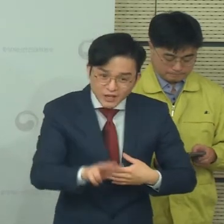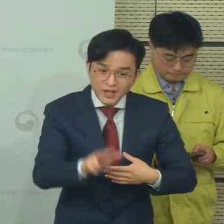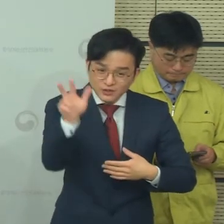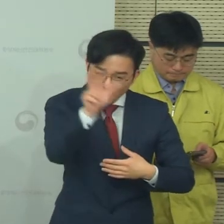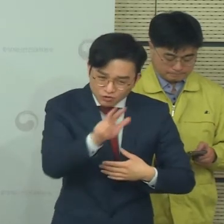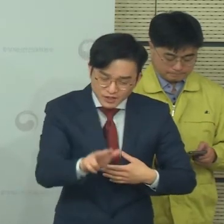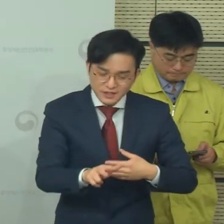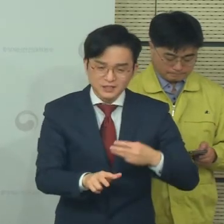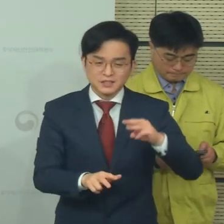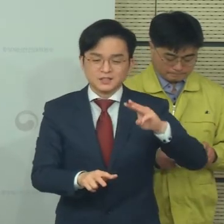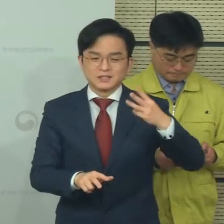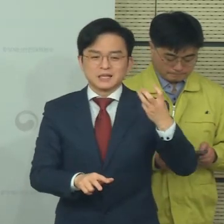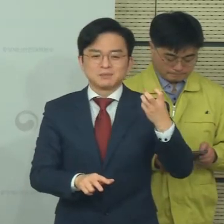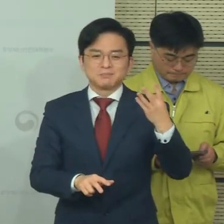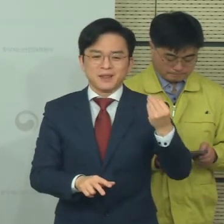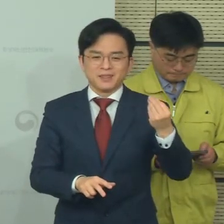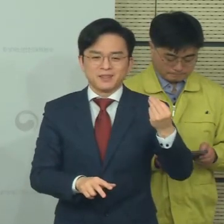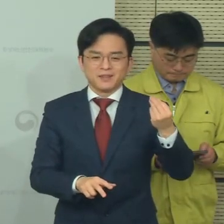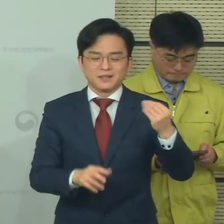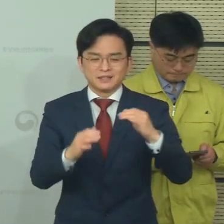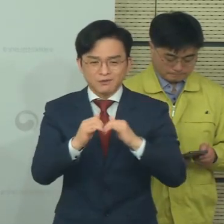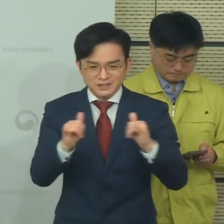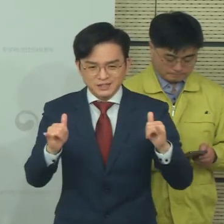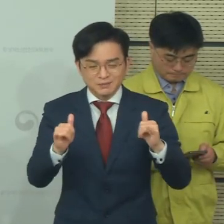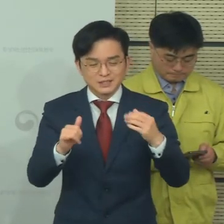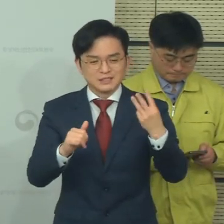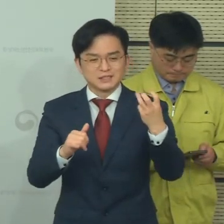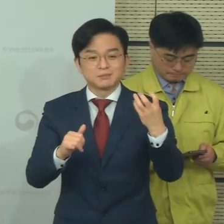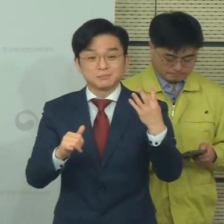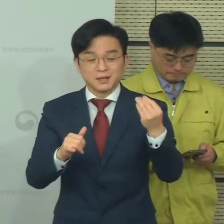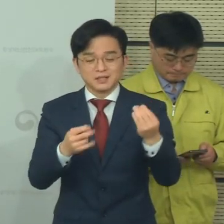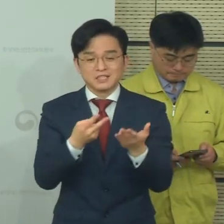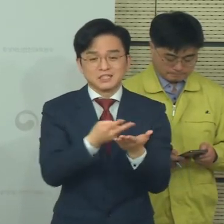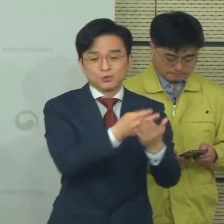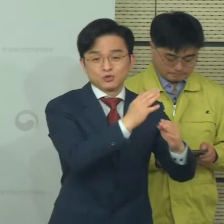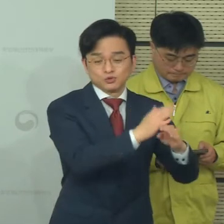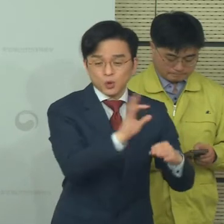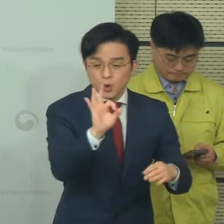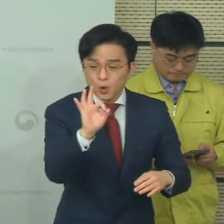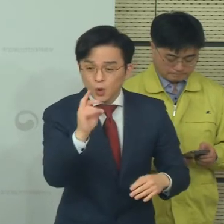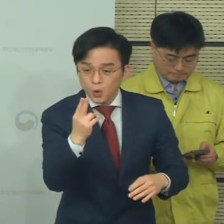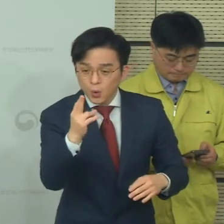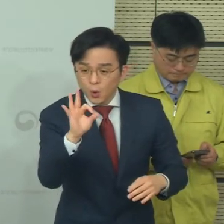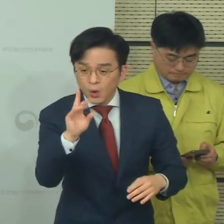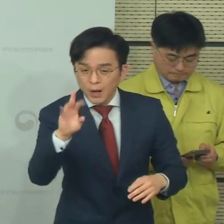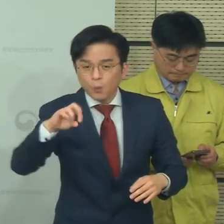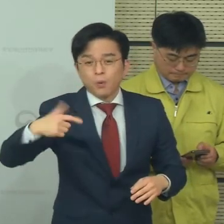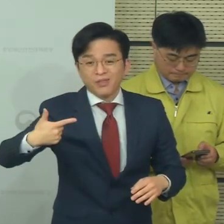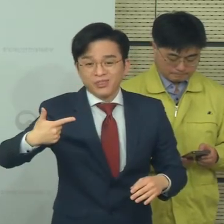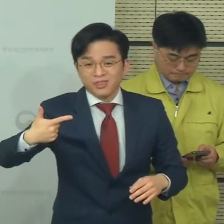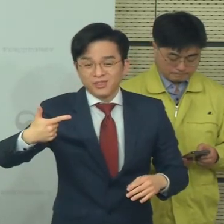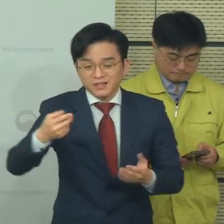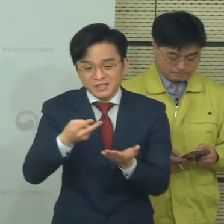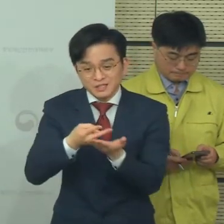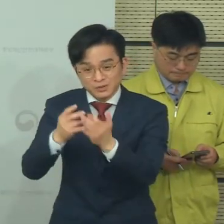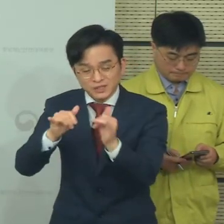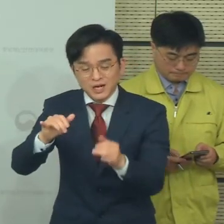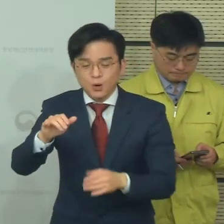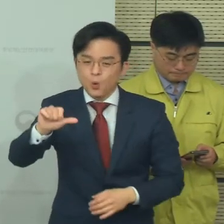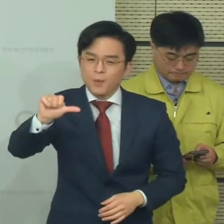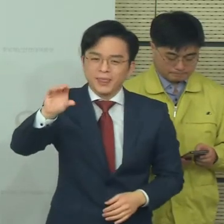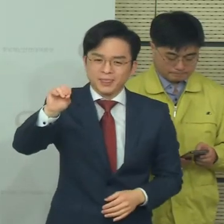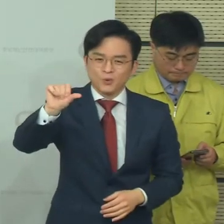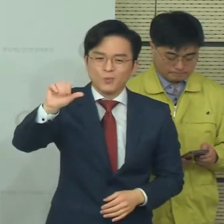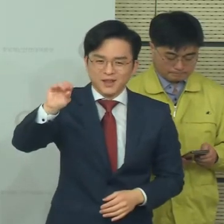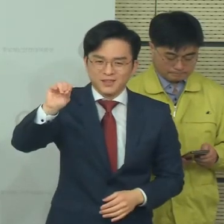있습니다. 요양시설도 마찬가지로 한 5만에서 6만 그 정도가 되고 있는 중이라서, 하나 좀 같이 고려를 하셔야 되는